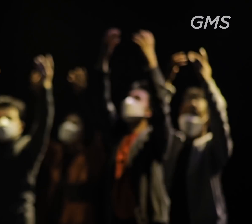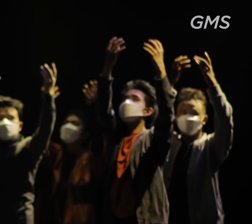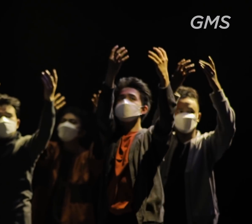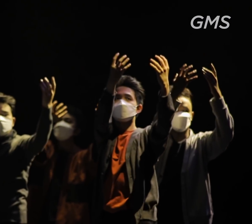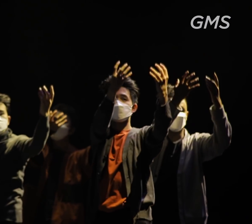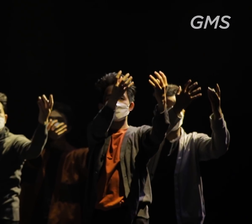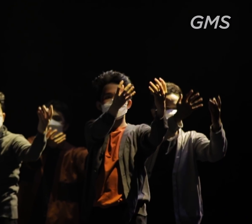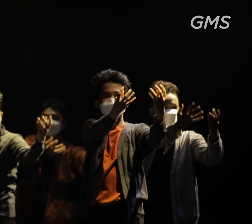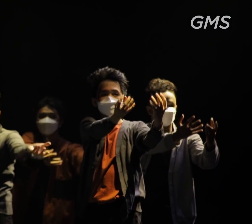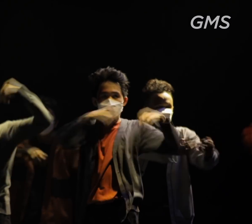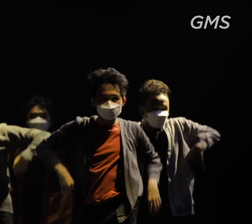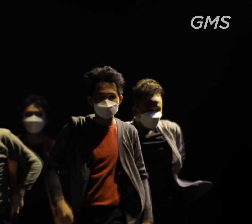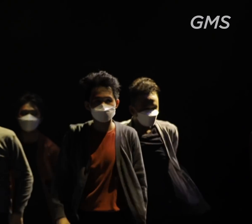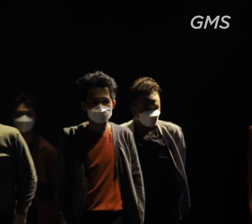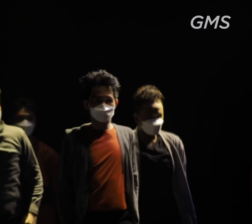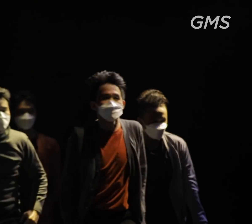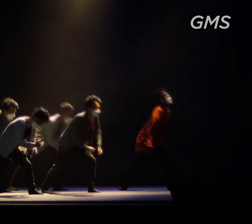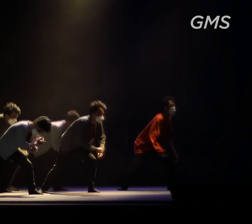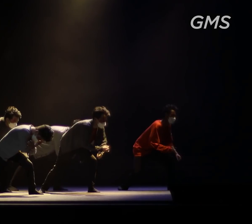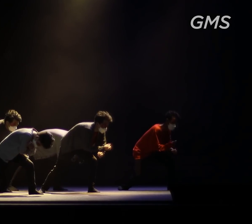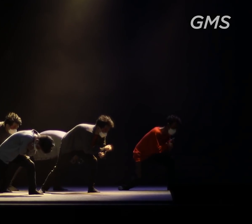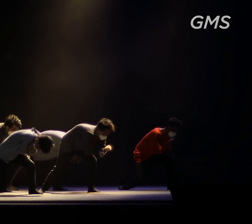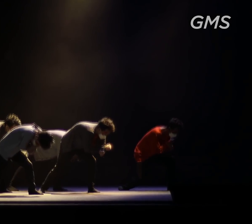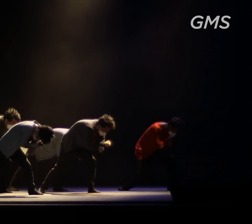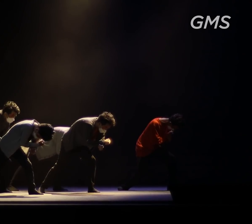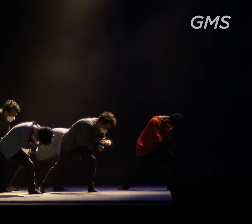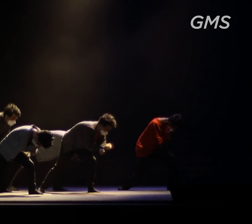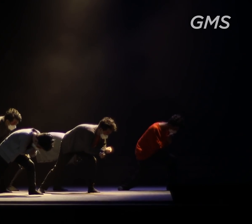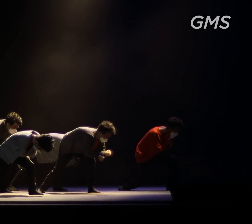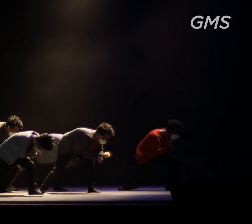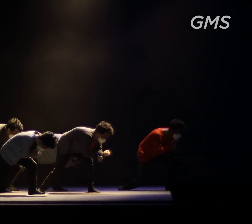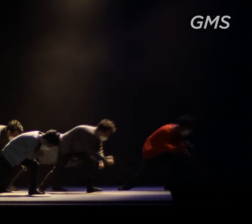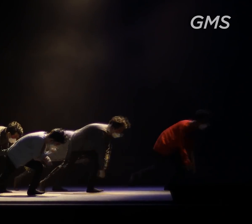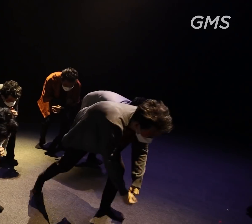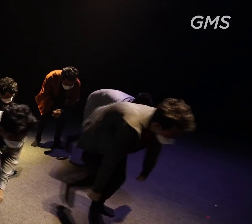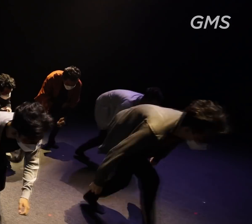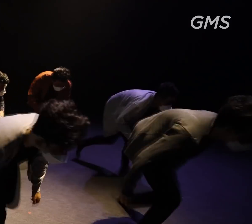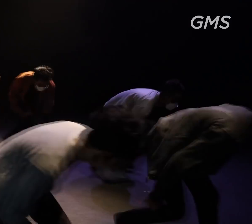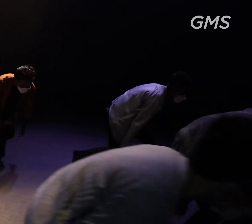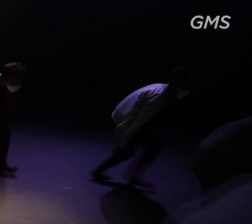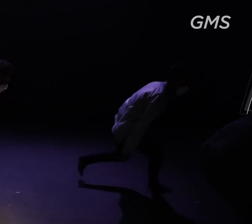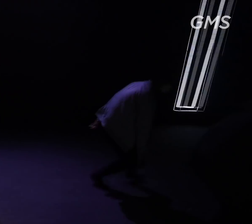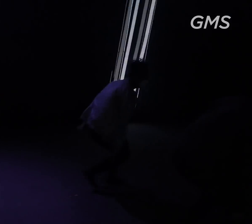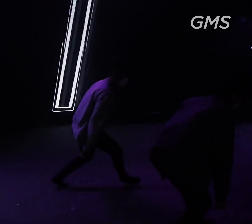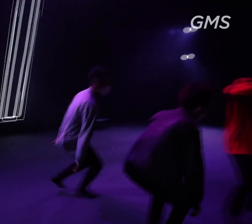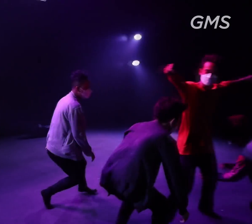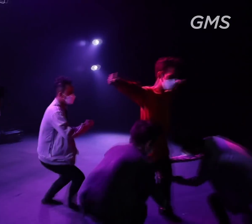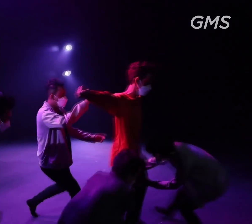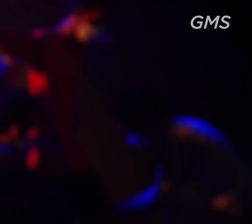dolorosa em Jerusalém chegou